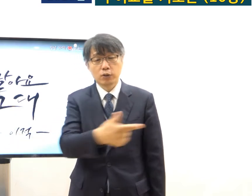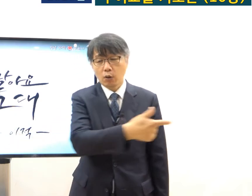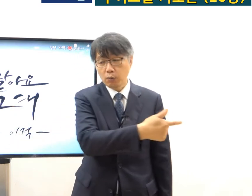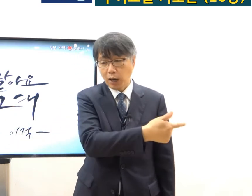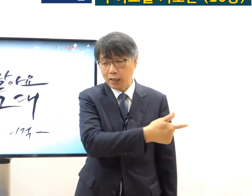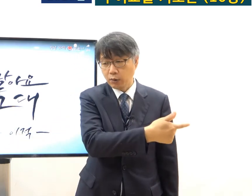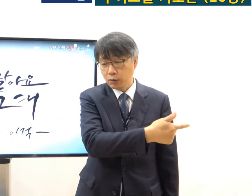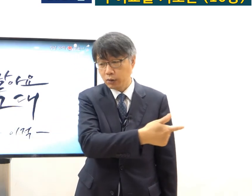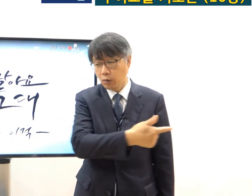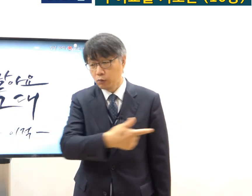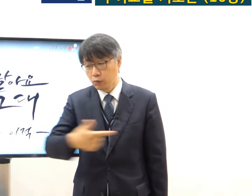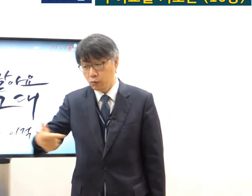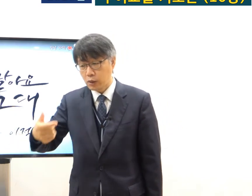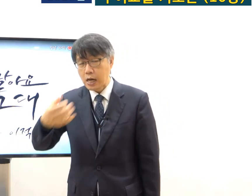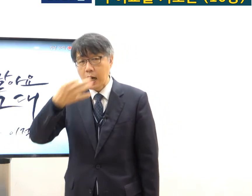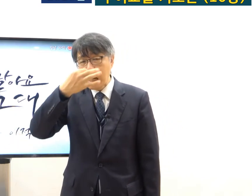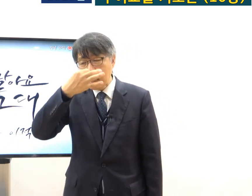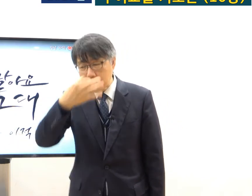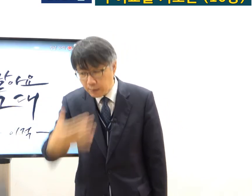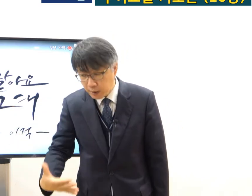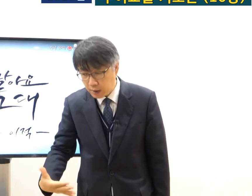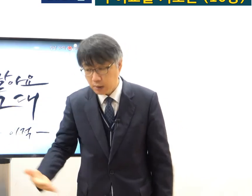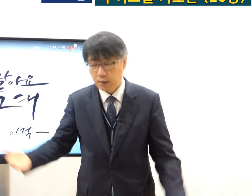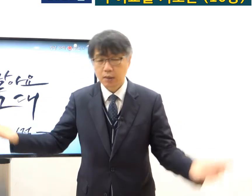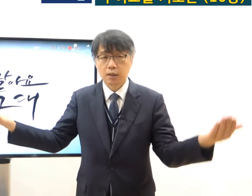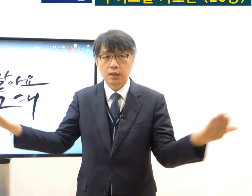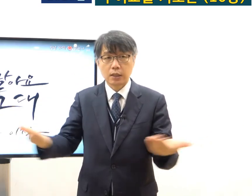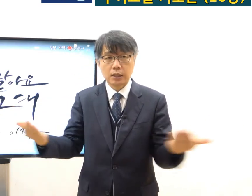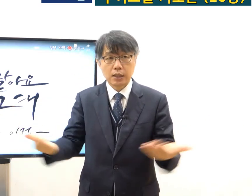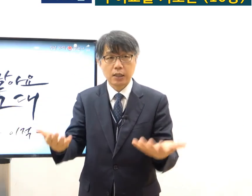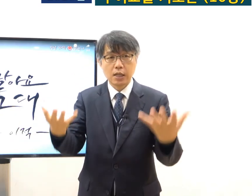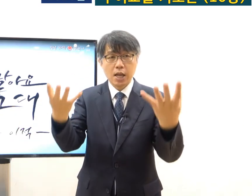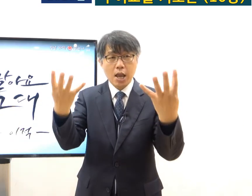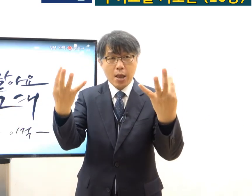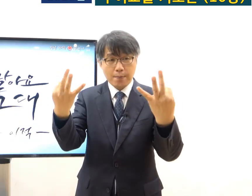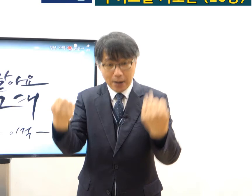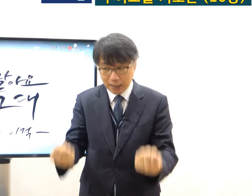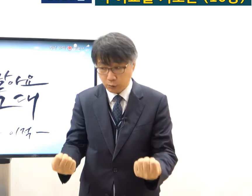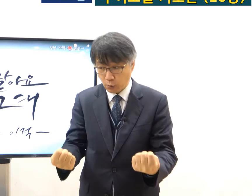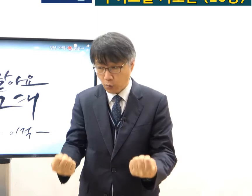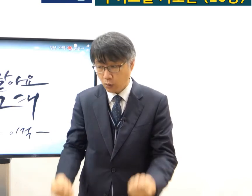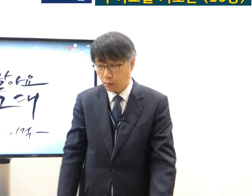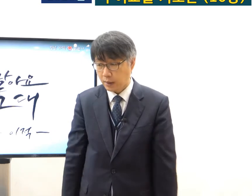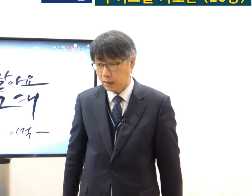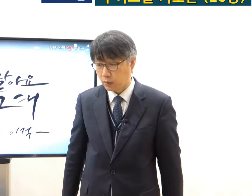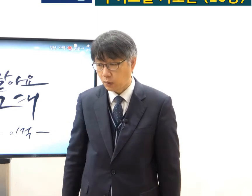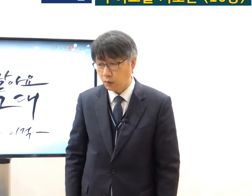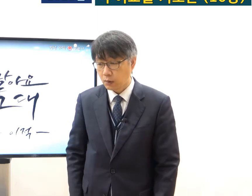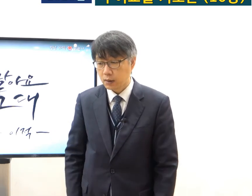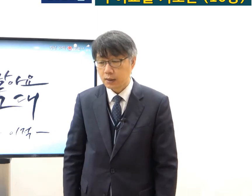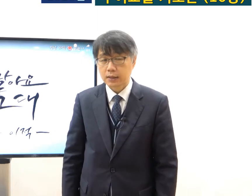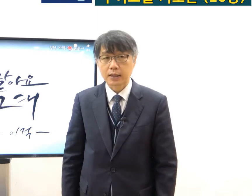매우 알죠? 너무 힘든 일이 많았죠. 자,